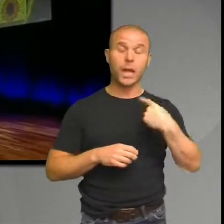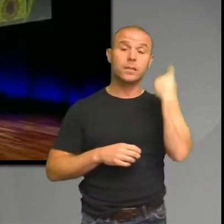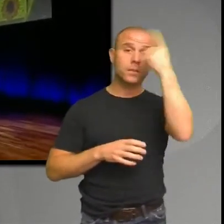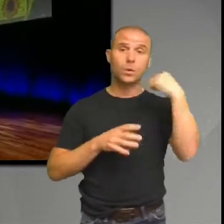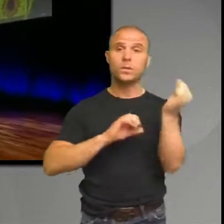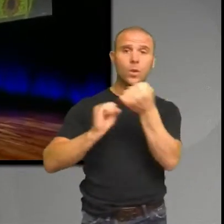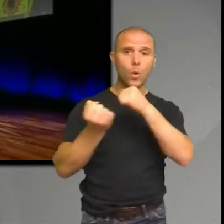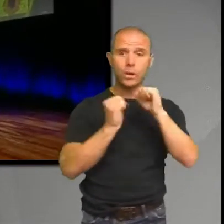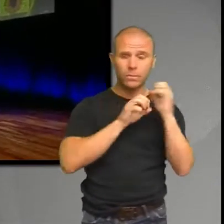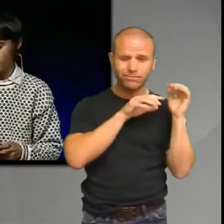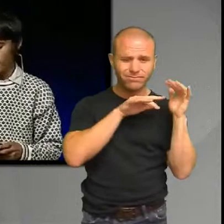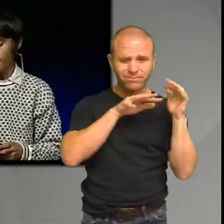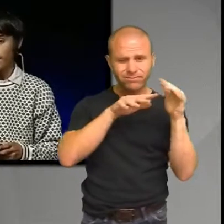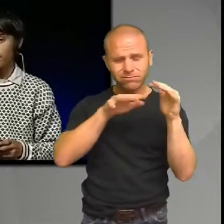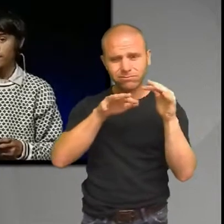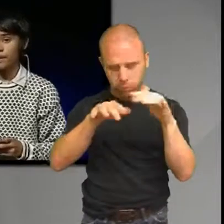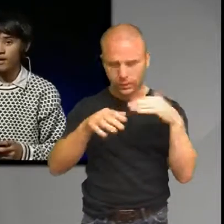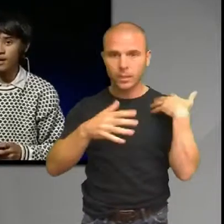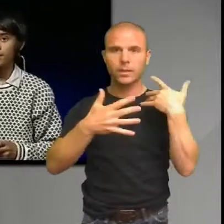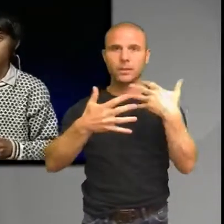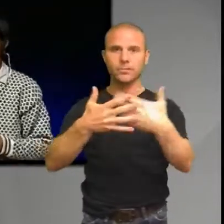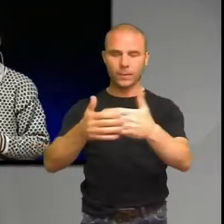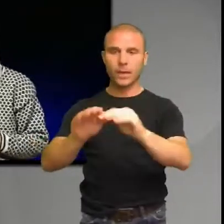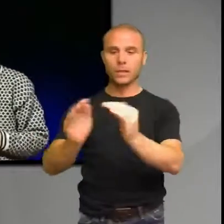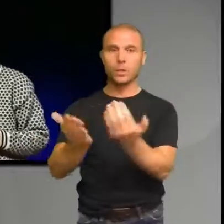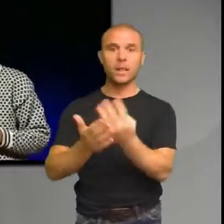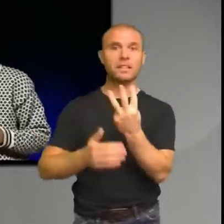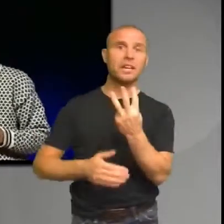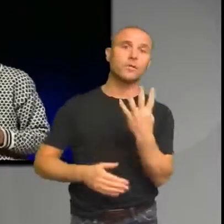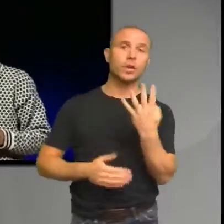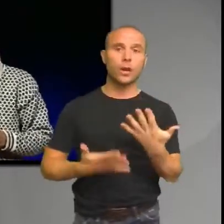kan normalt nå jorden på 3-4 dagar, men även snabbare vid extrema fall.